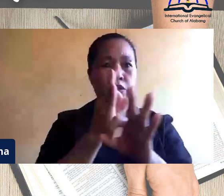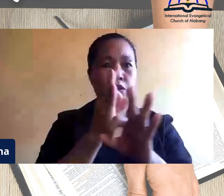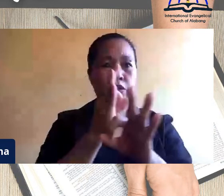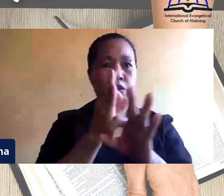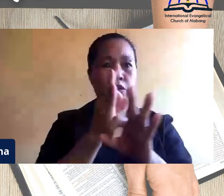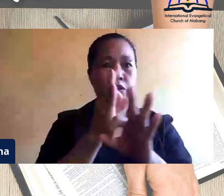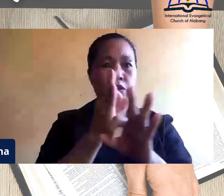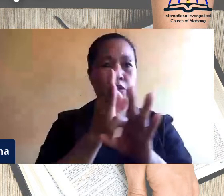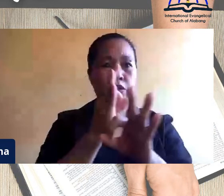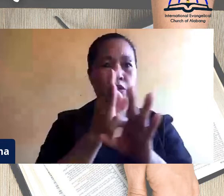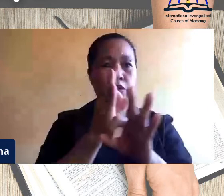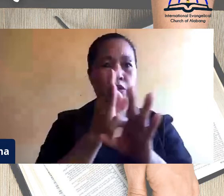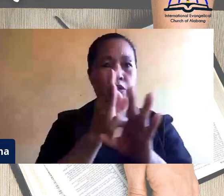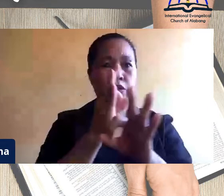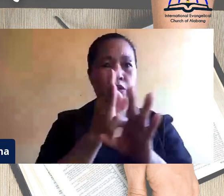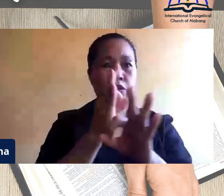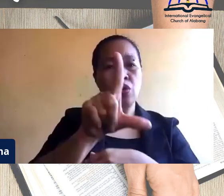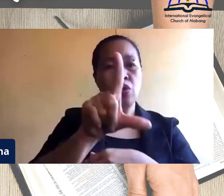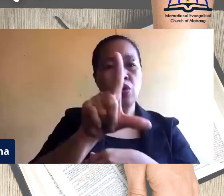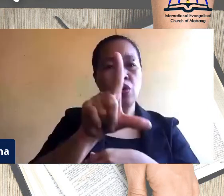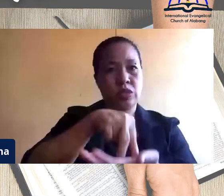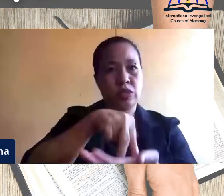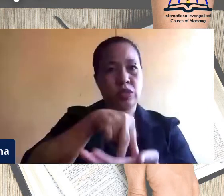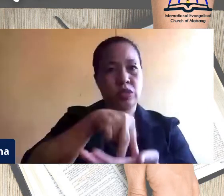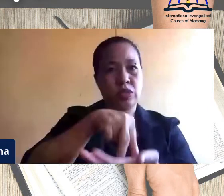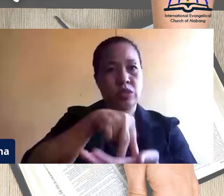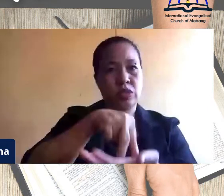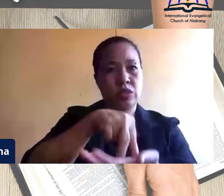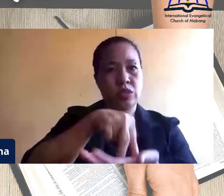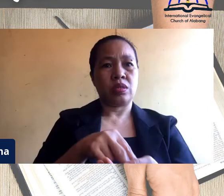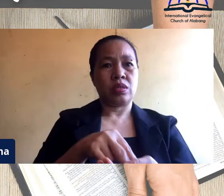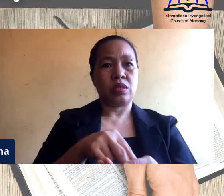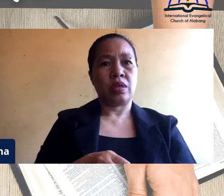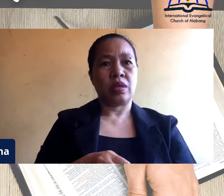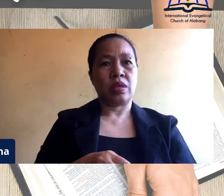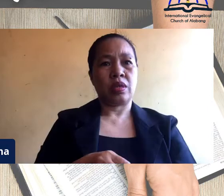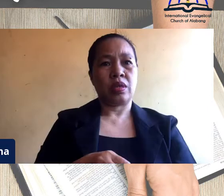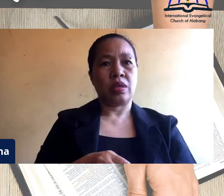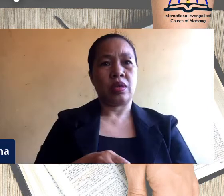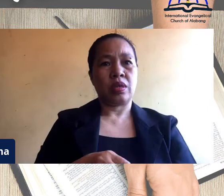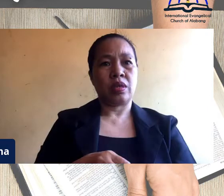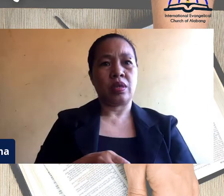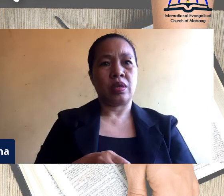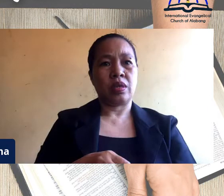He was valiant, no? He was very bold about it in action.